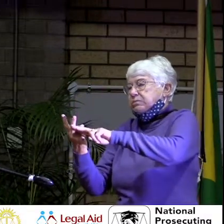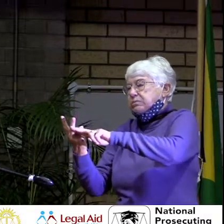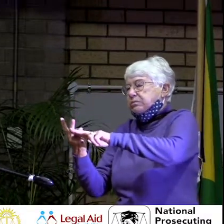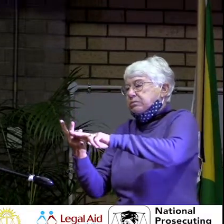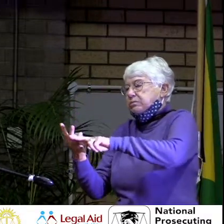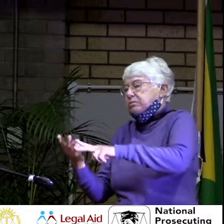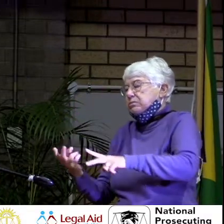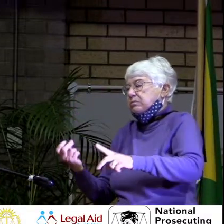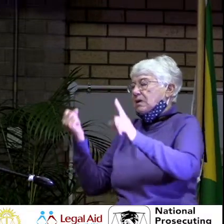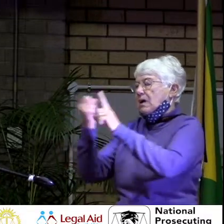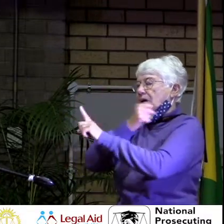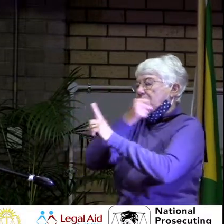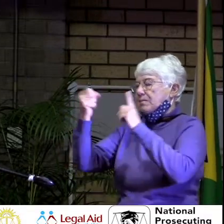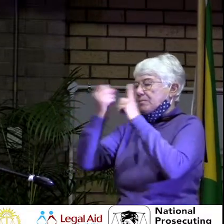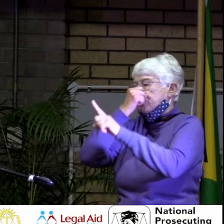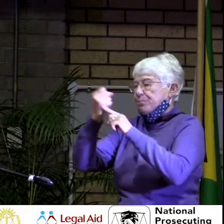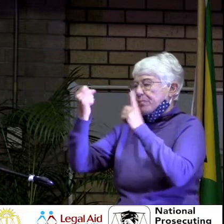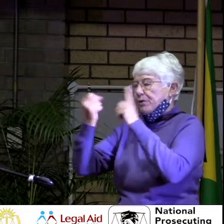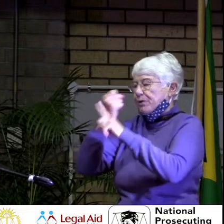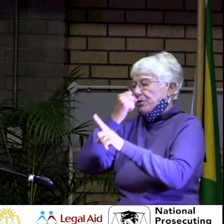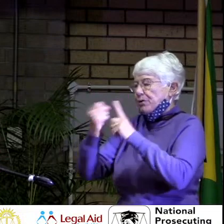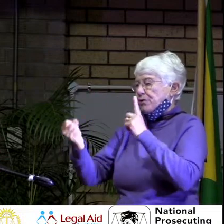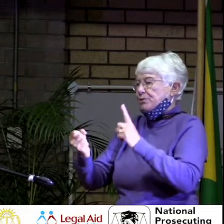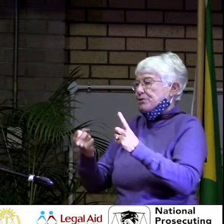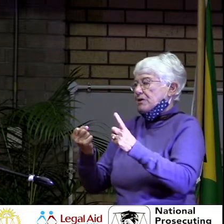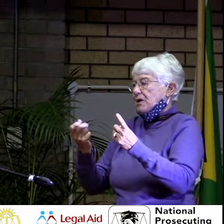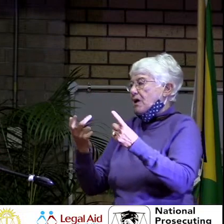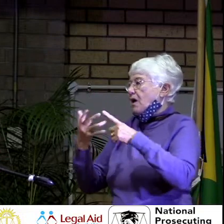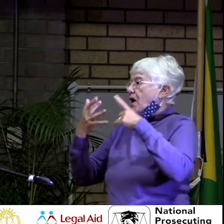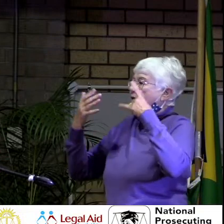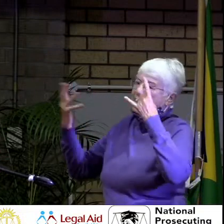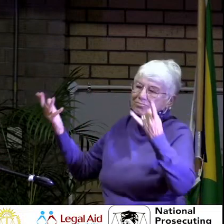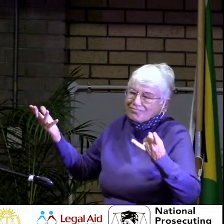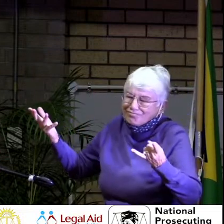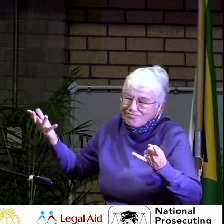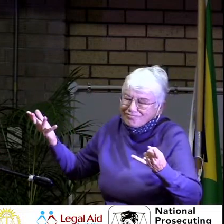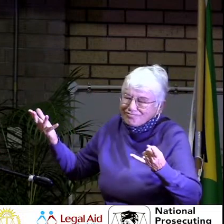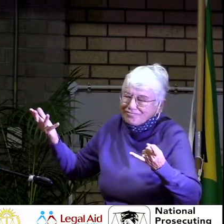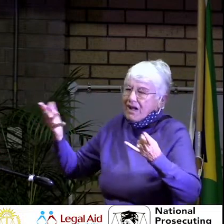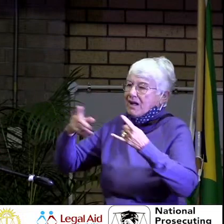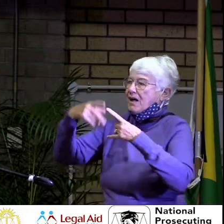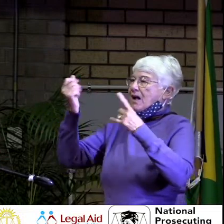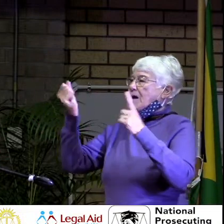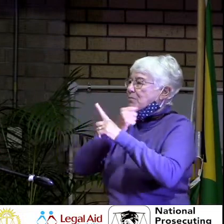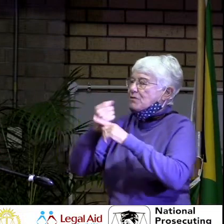physical abuse, emotional abuse, verbal abuse, economic abuse.